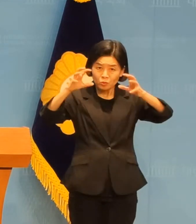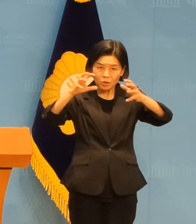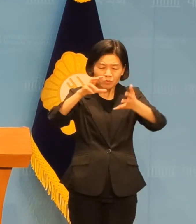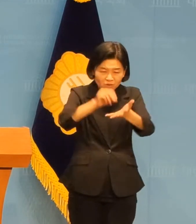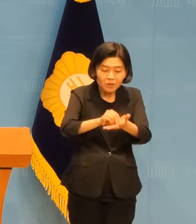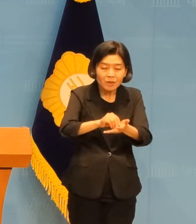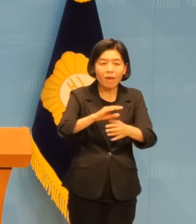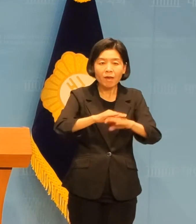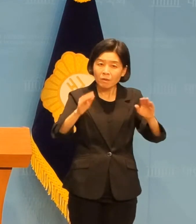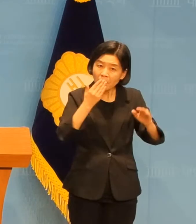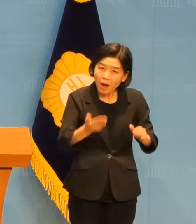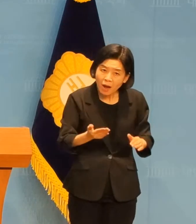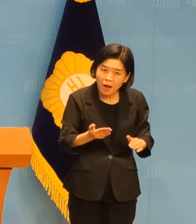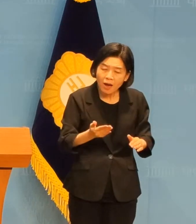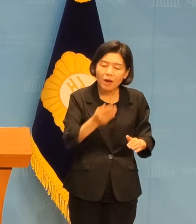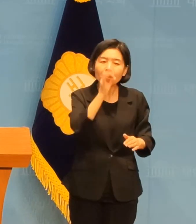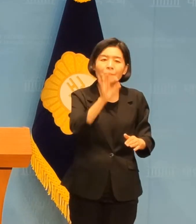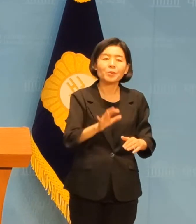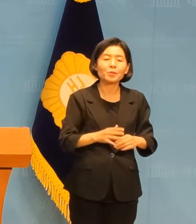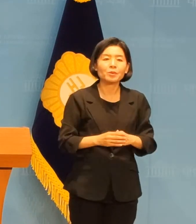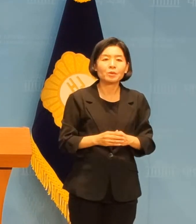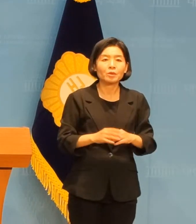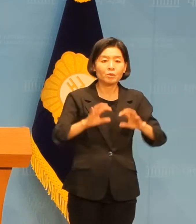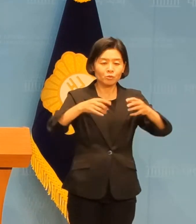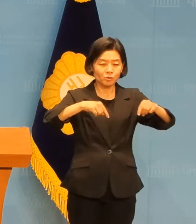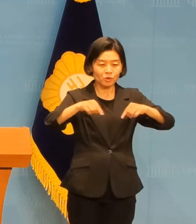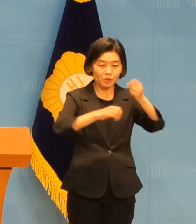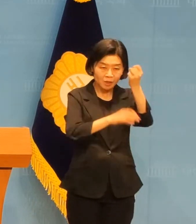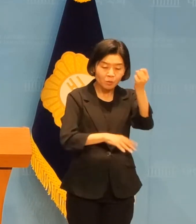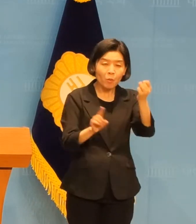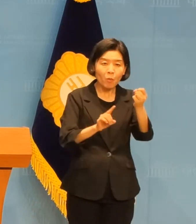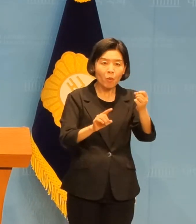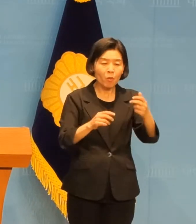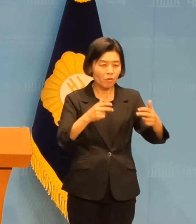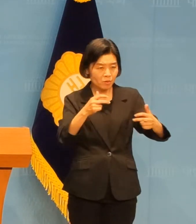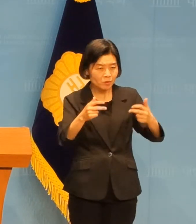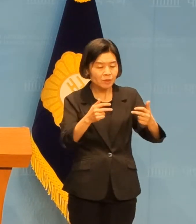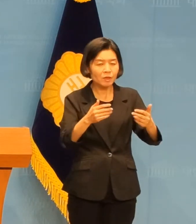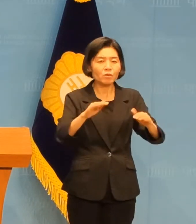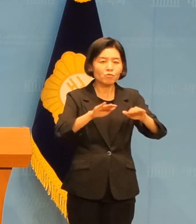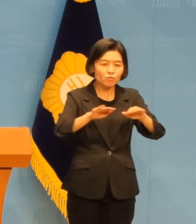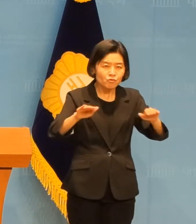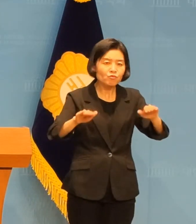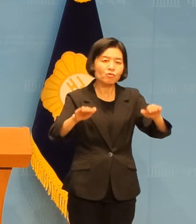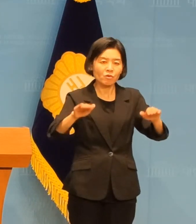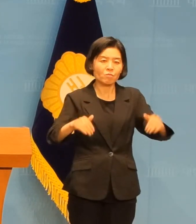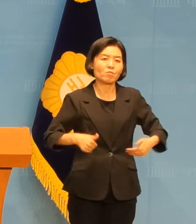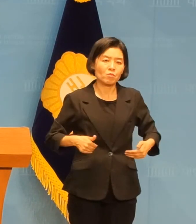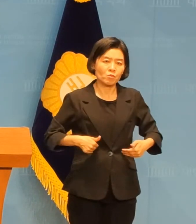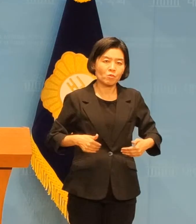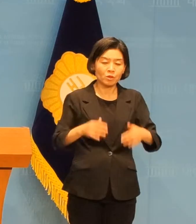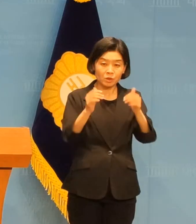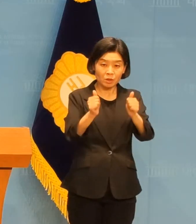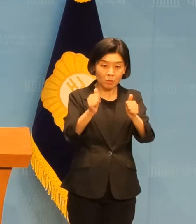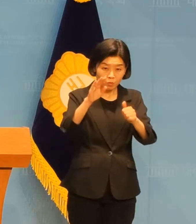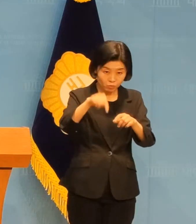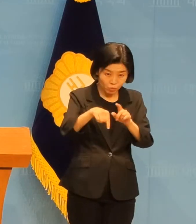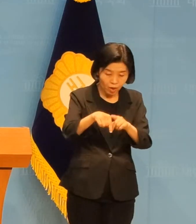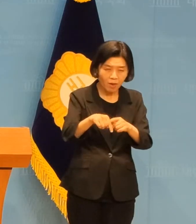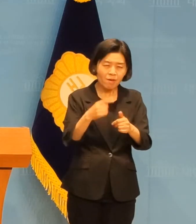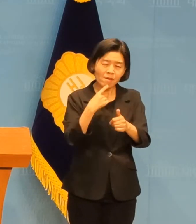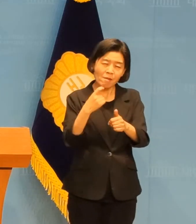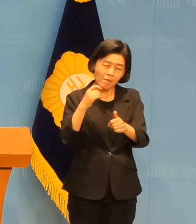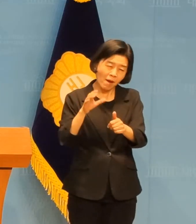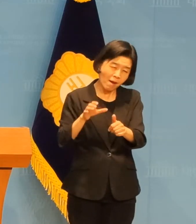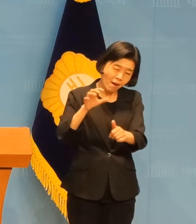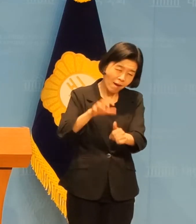수 있겠습니까? 국정의 기본은 견제와 균형입니다. 사법부를 향한 협박과